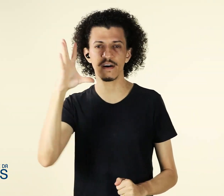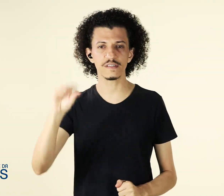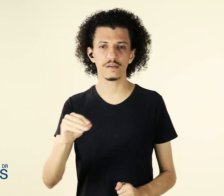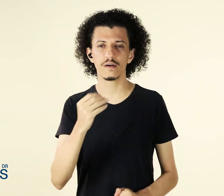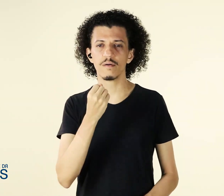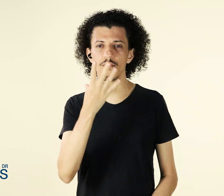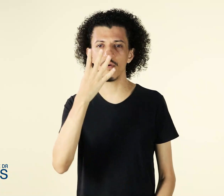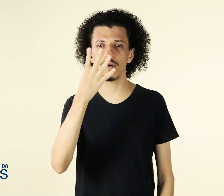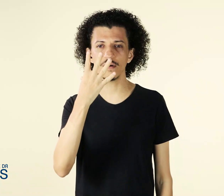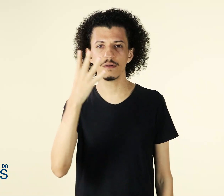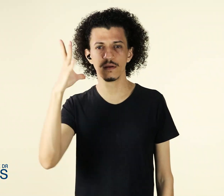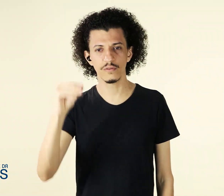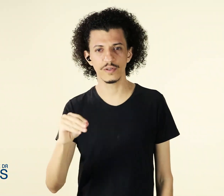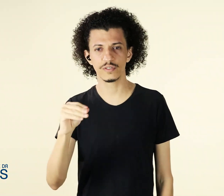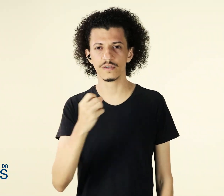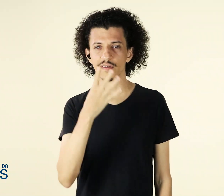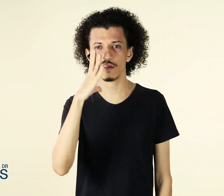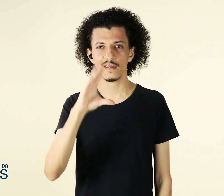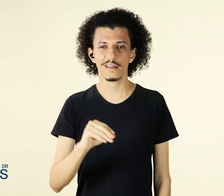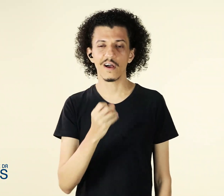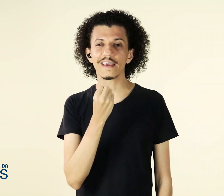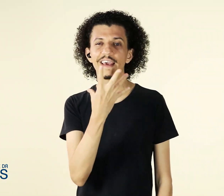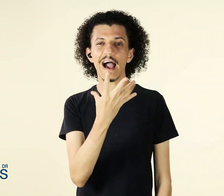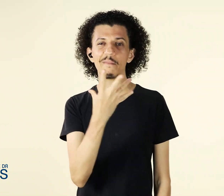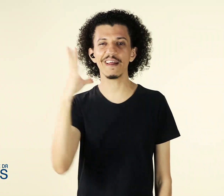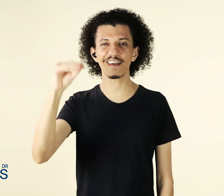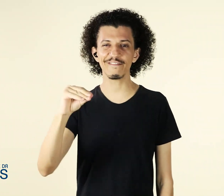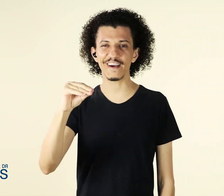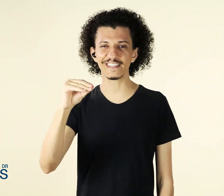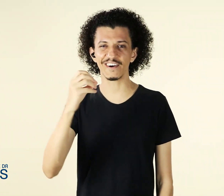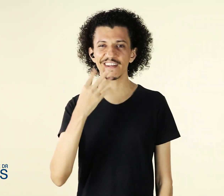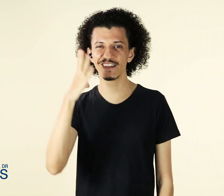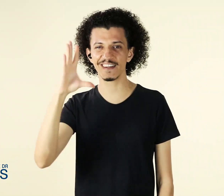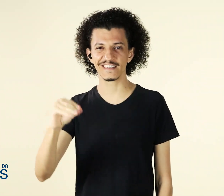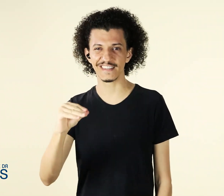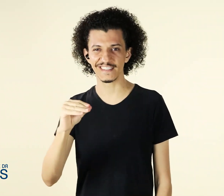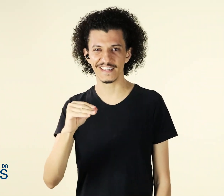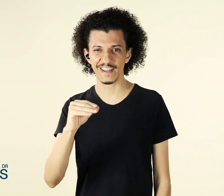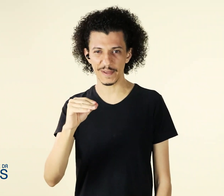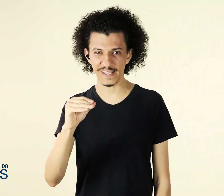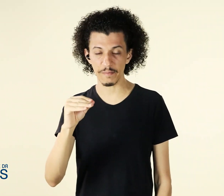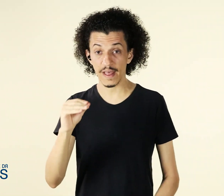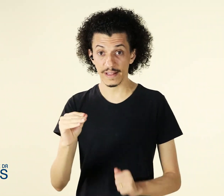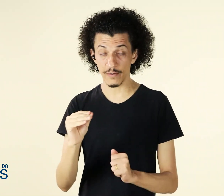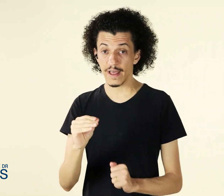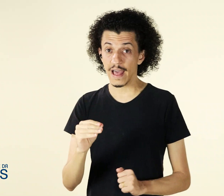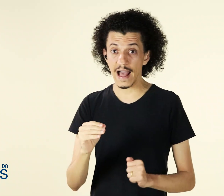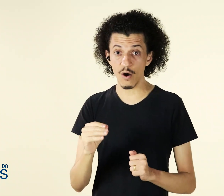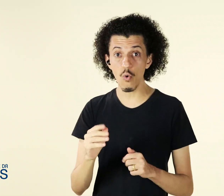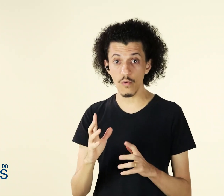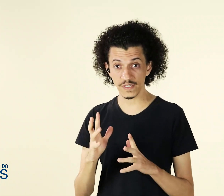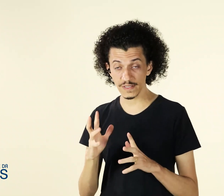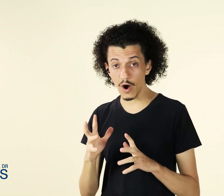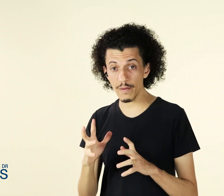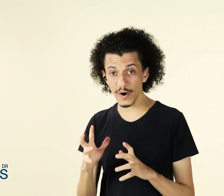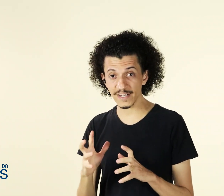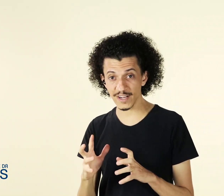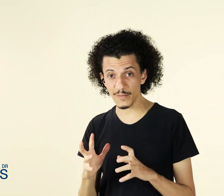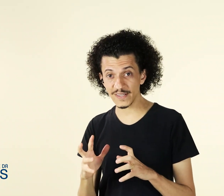faz boa noite. Aqui abre e aqui fecha. Olha que interessante. Percebe? Então, o sinal, embora geralmente ele